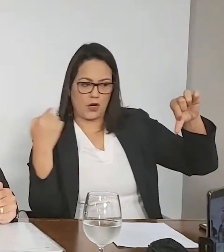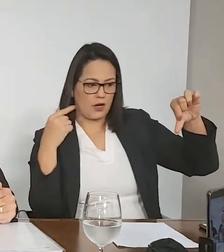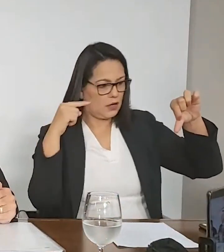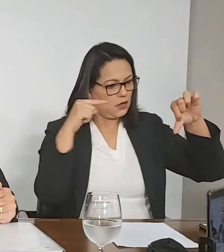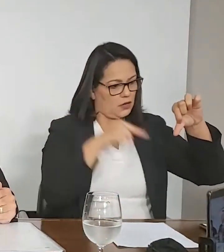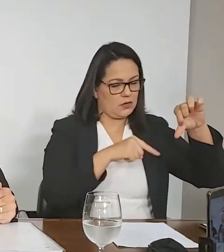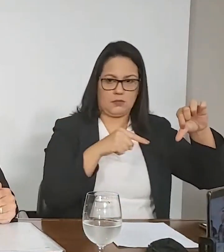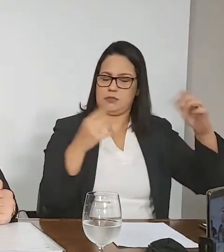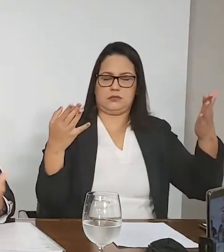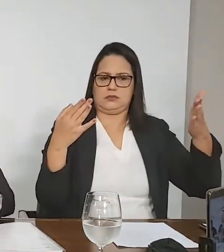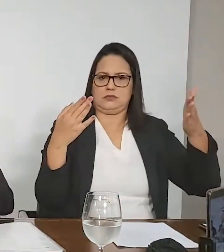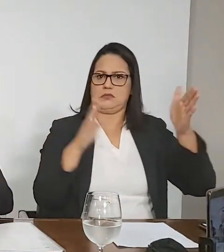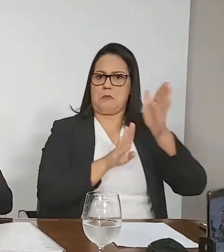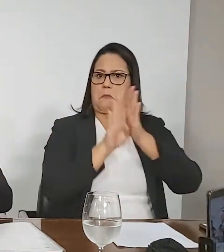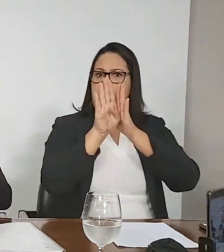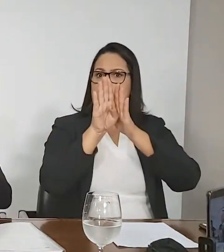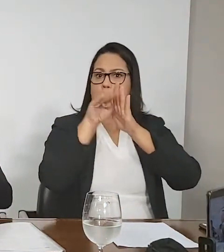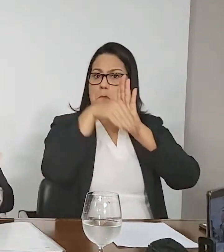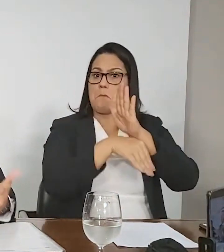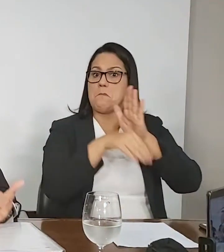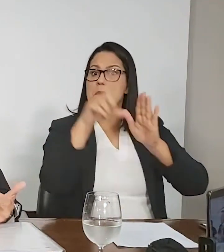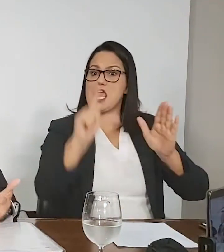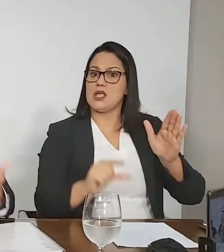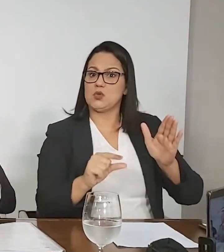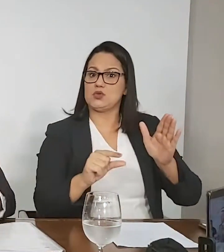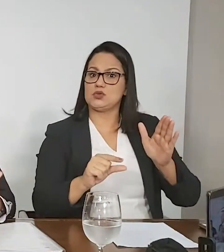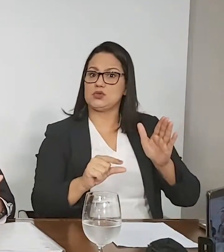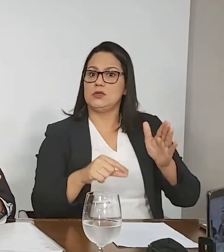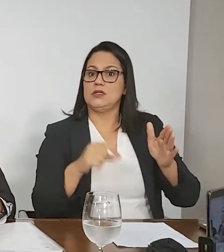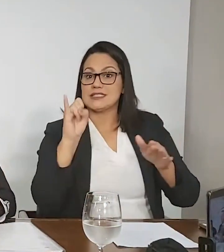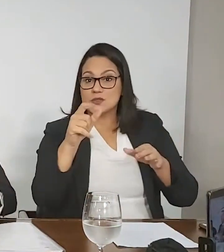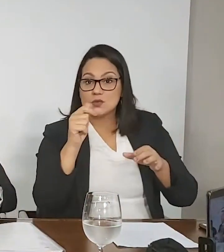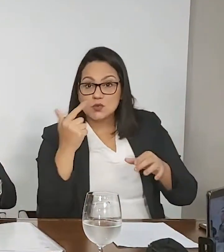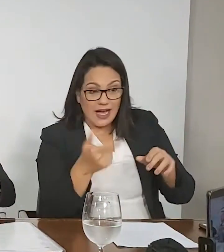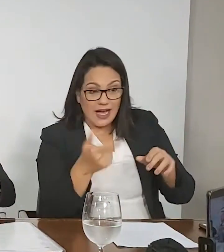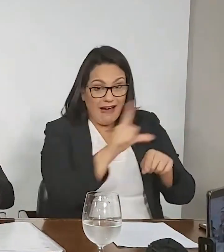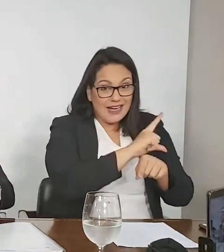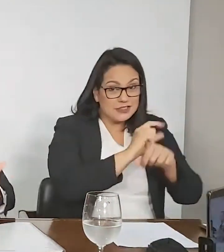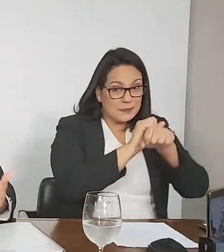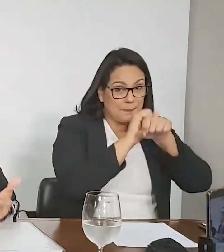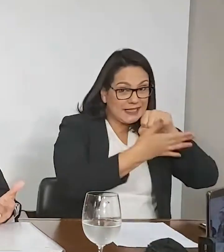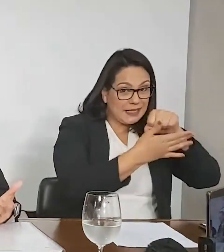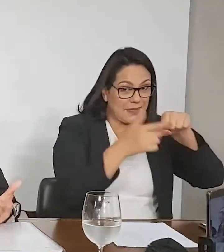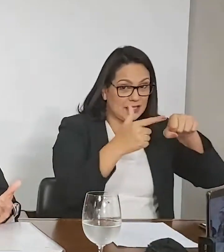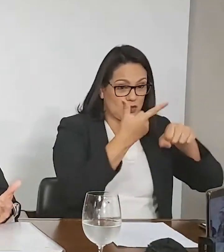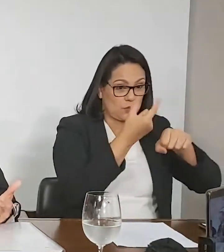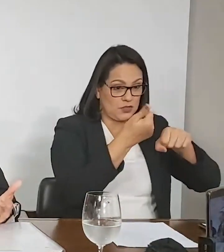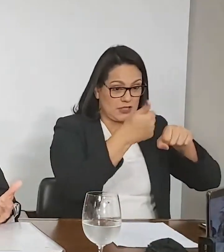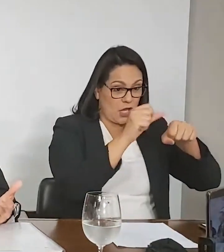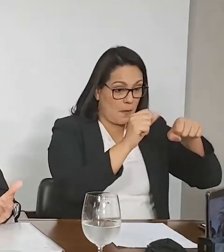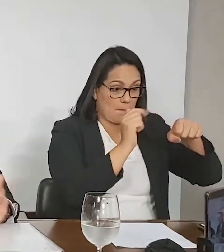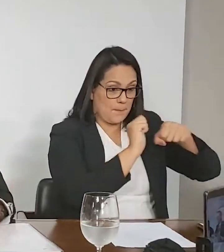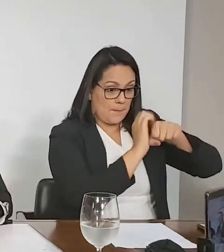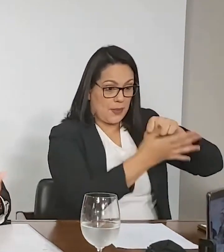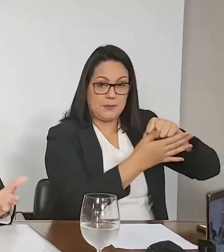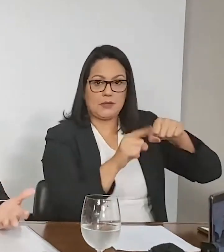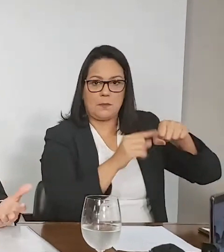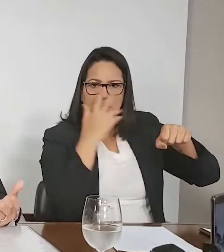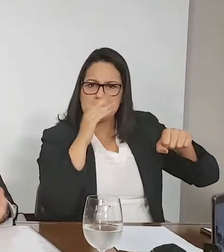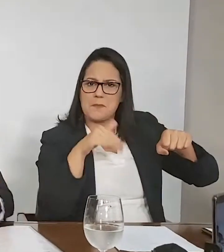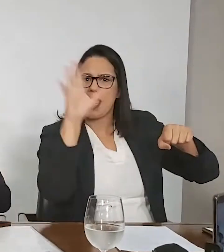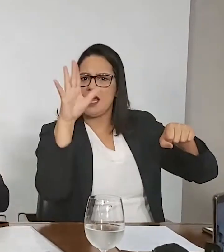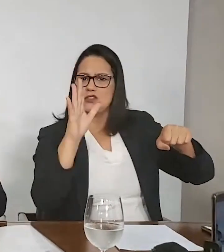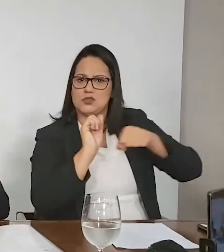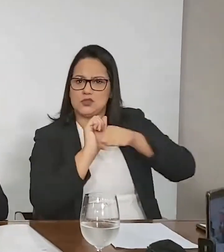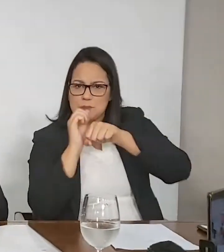decrescente. Morreu menos, teria morrido menos gente sem a pandemia, teria morrido menos gente em 2020 do que em